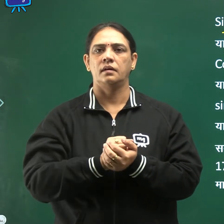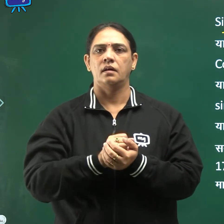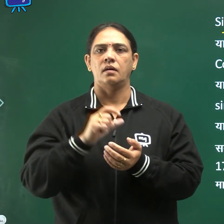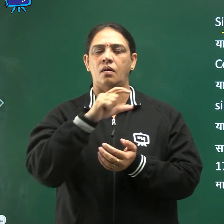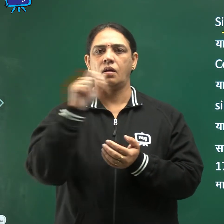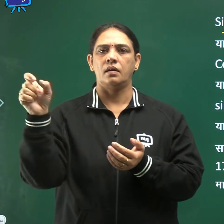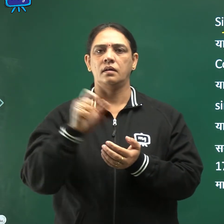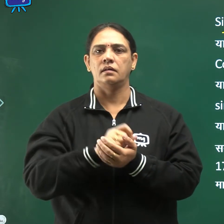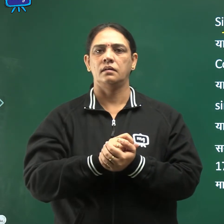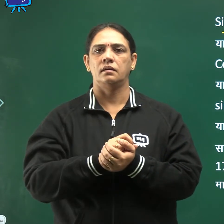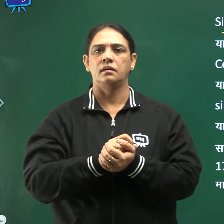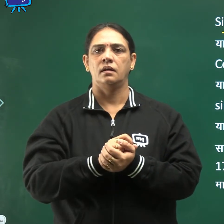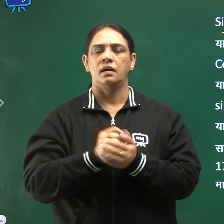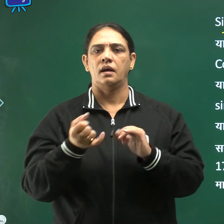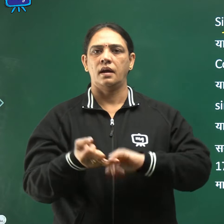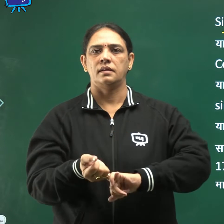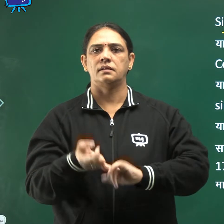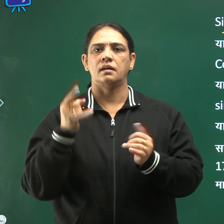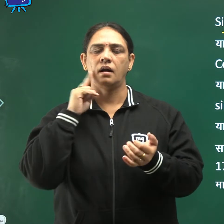या साइन